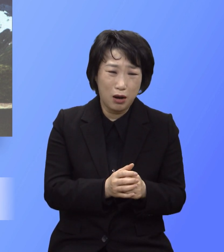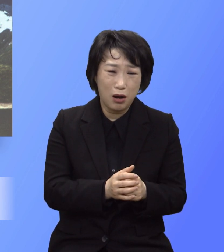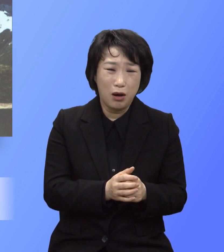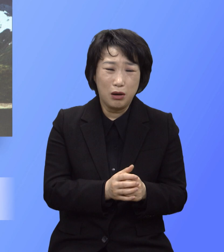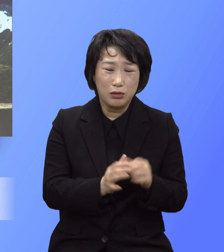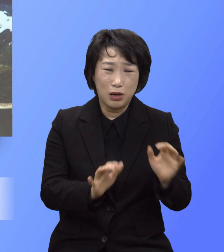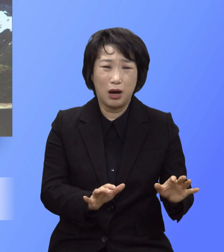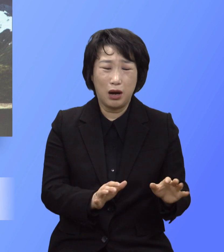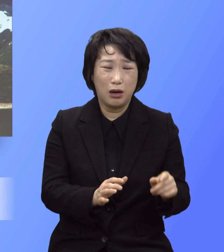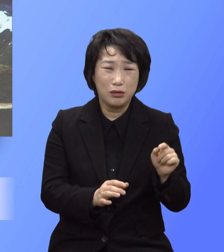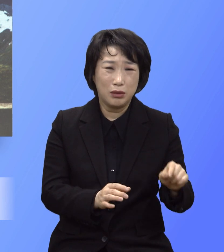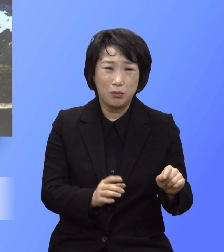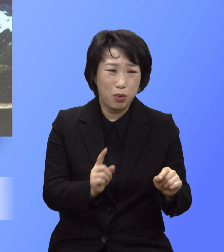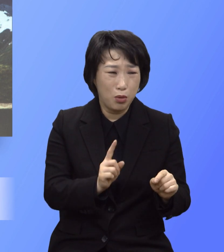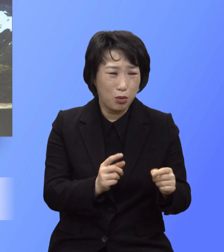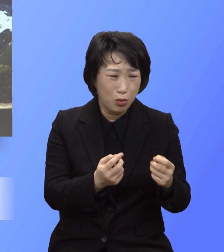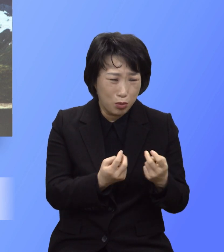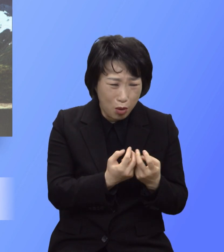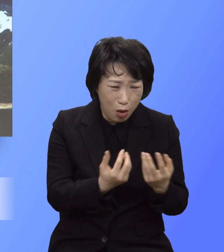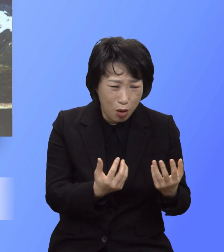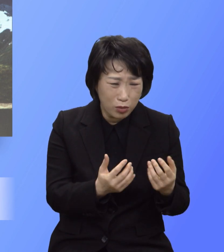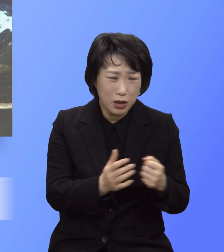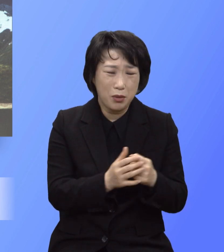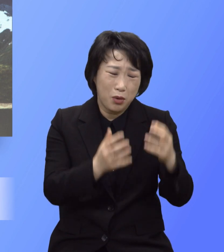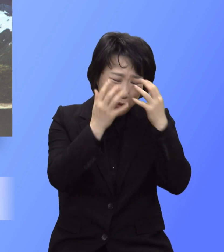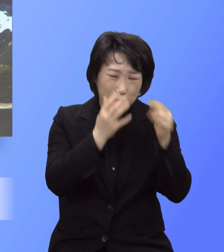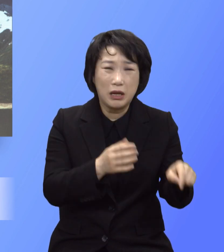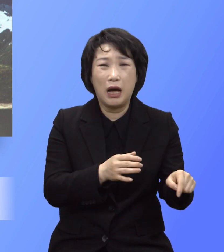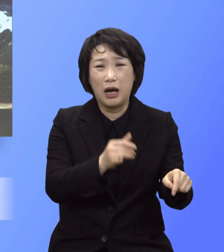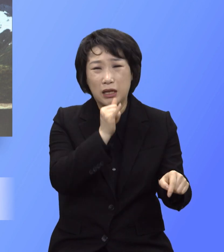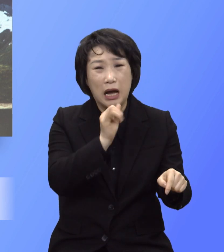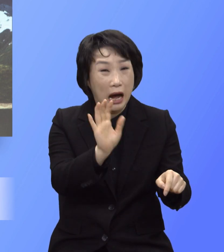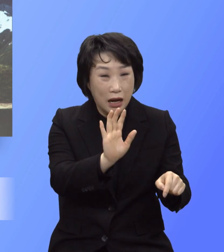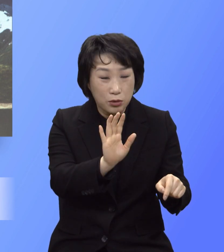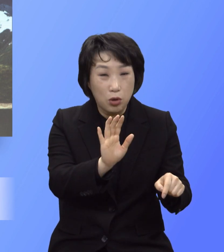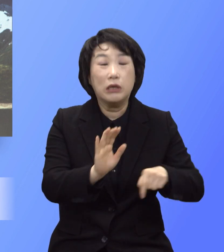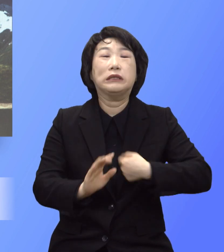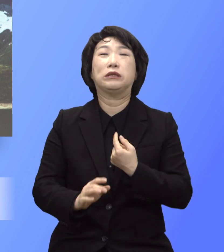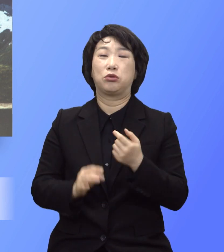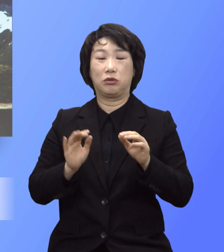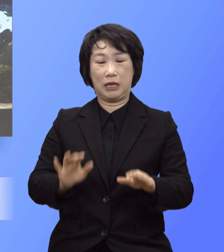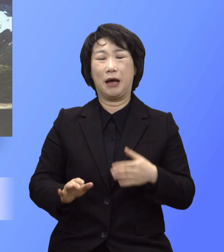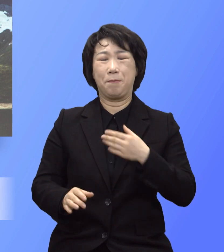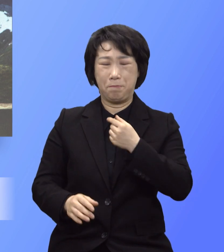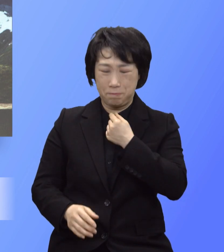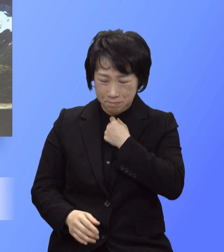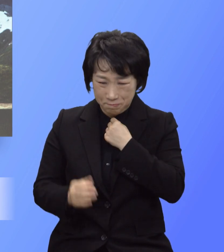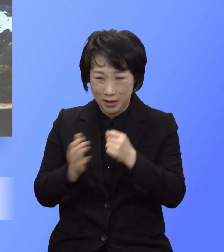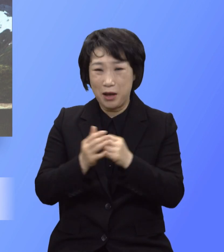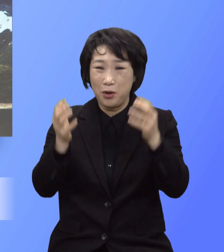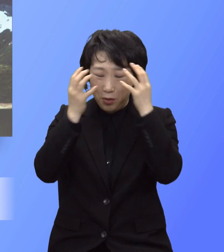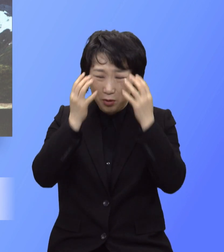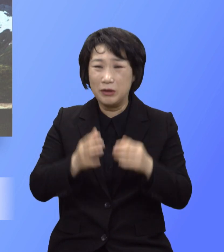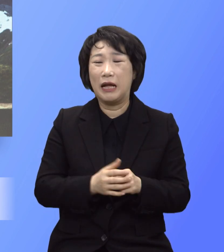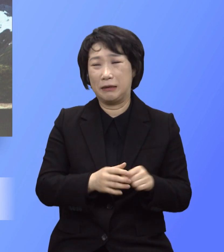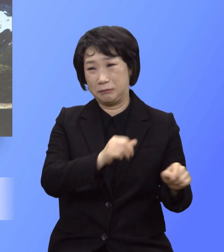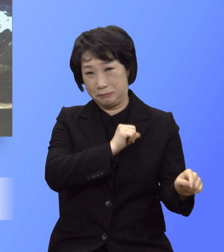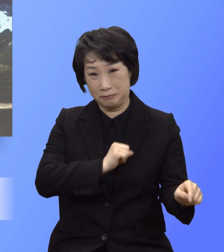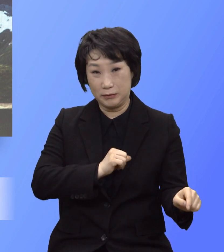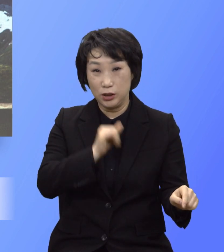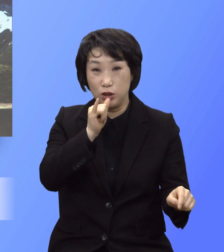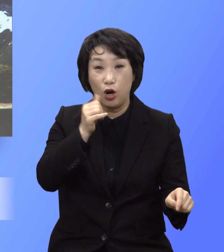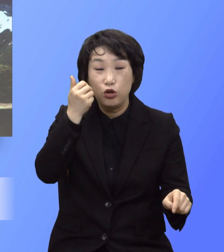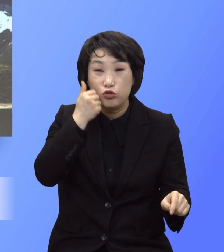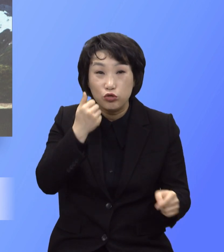몰려서 그저 당한 것이 아니라 자신 스스로 자원해서 당한 것이니